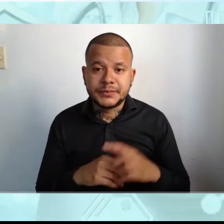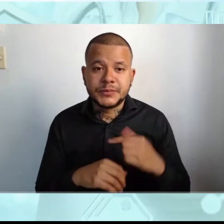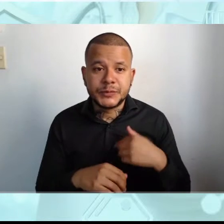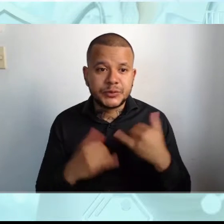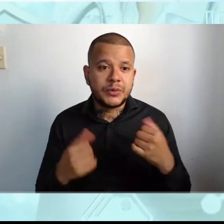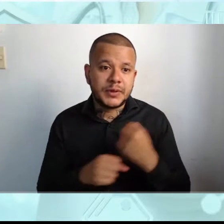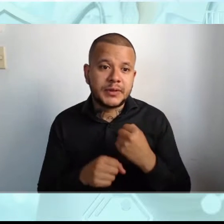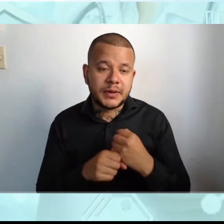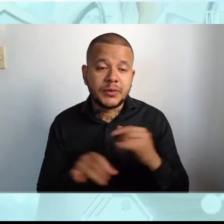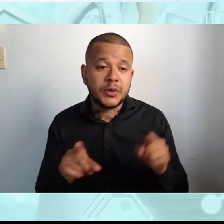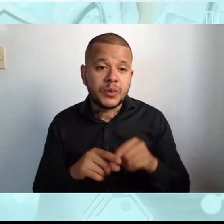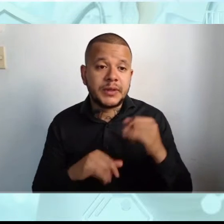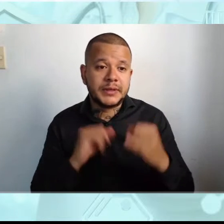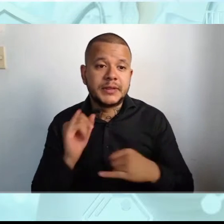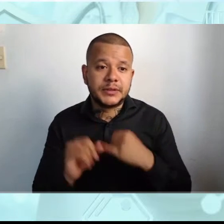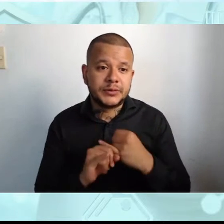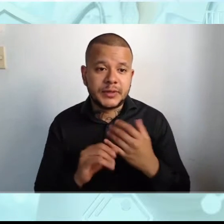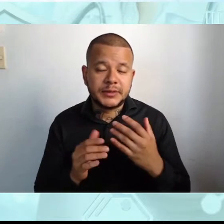nivel internacional. Entonces,